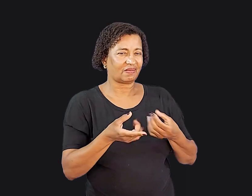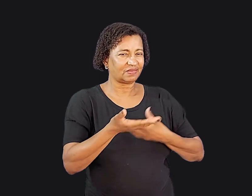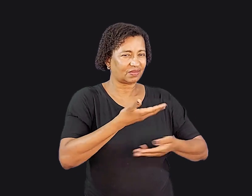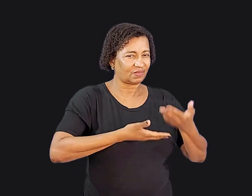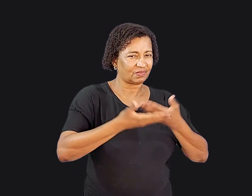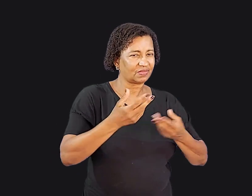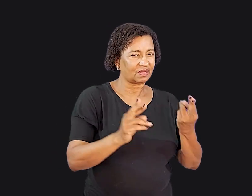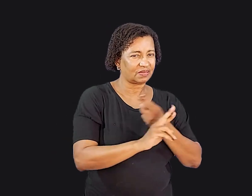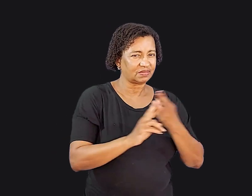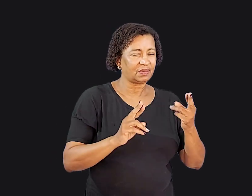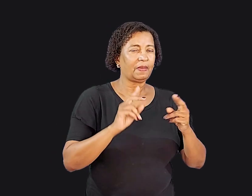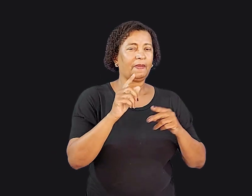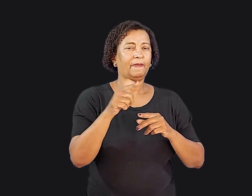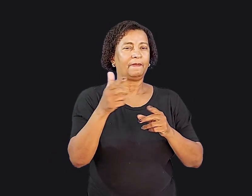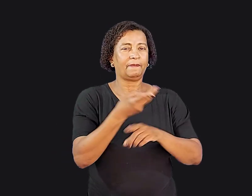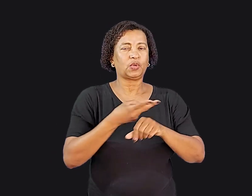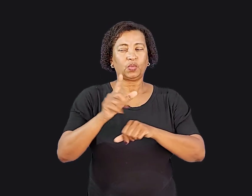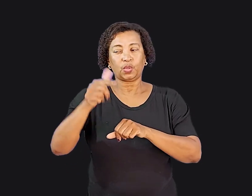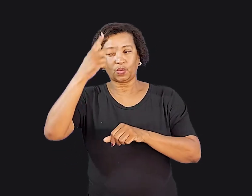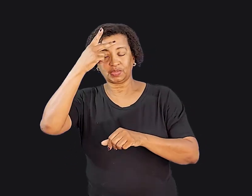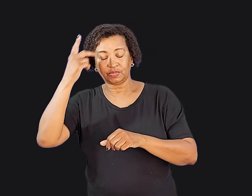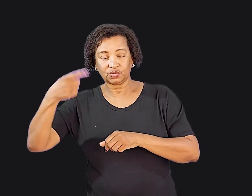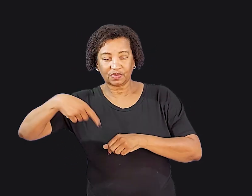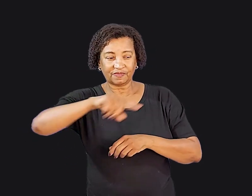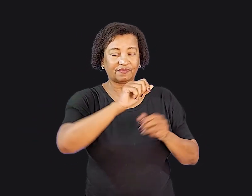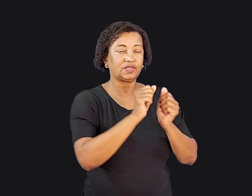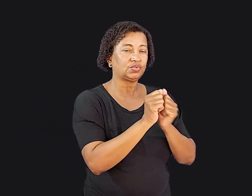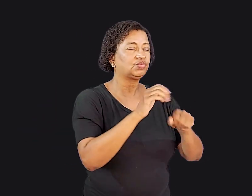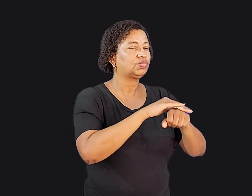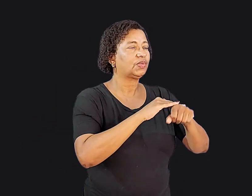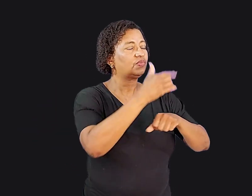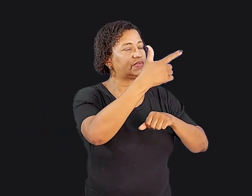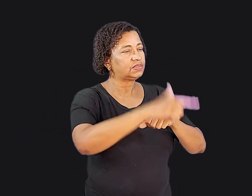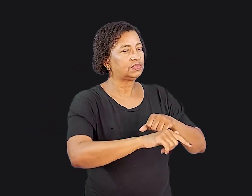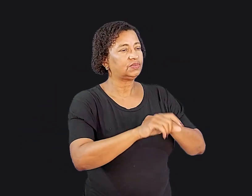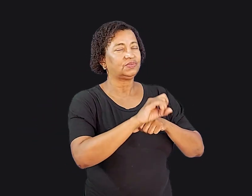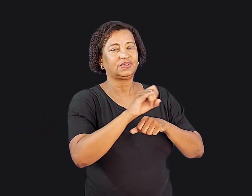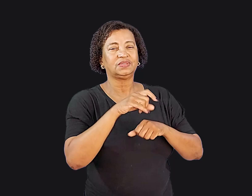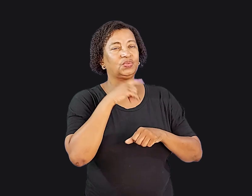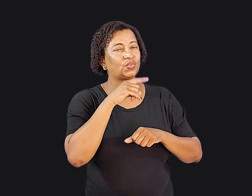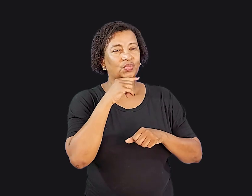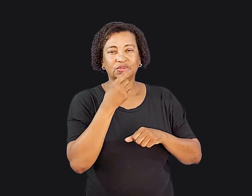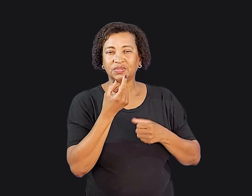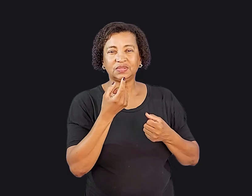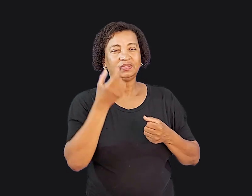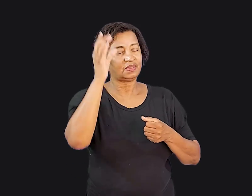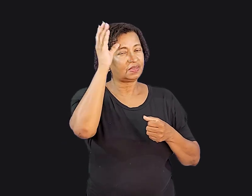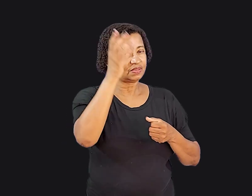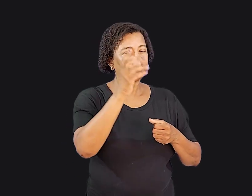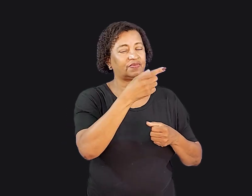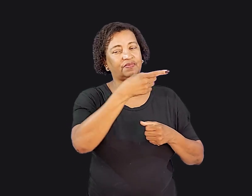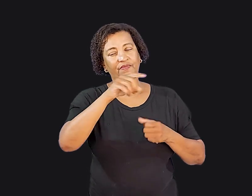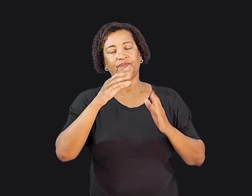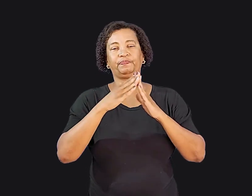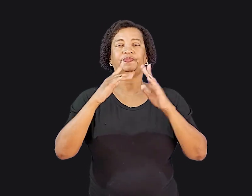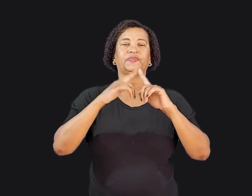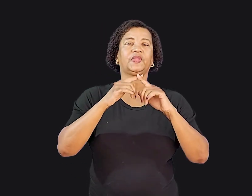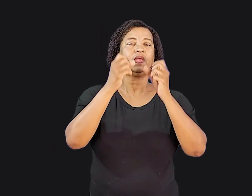procure alguém que possa ir com você conversar com ele outra vez. Se ainda assim nada for resolvido, então conte para a igreja. O